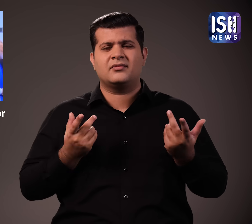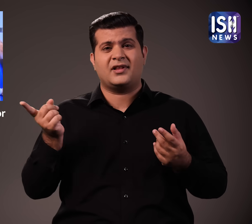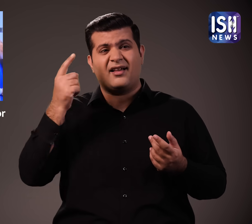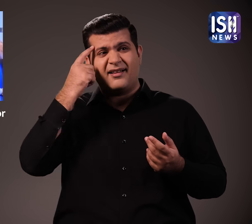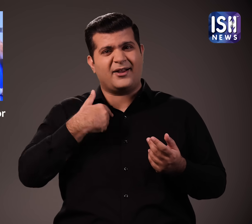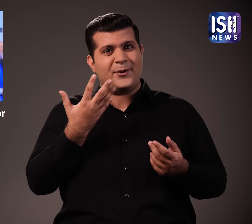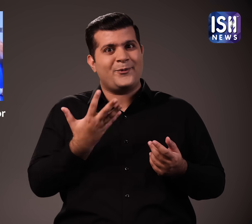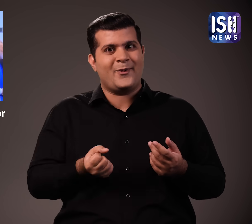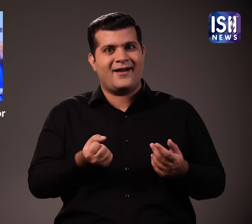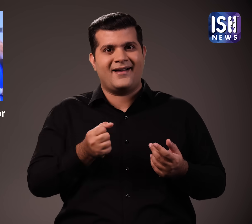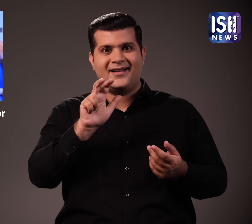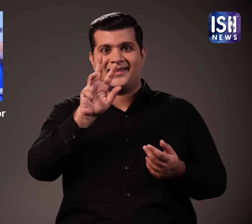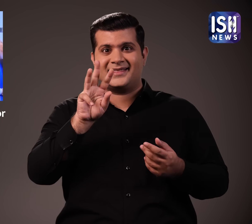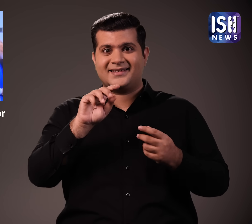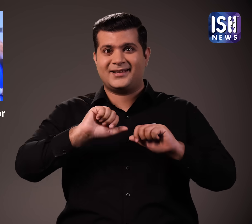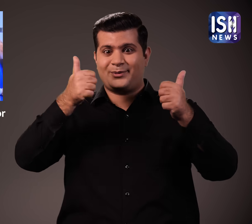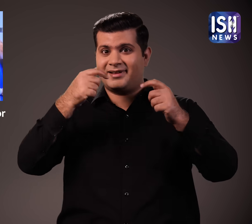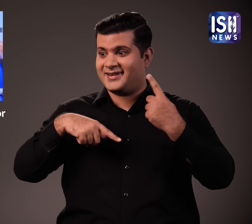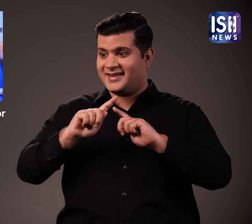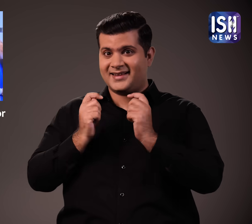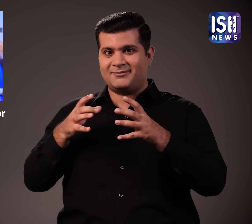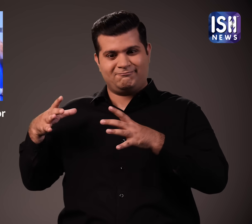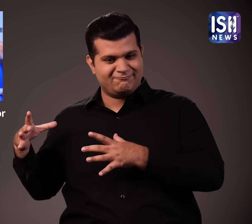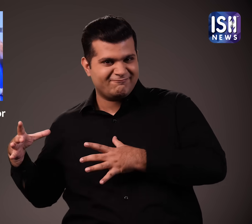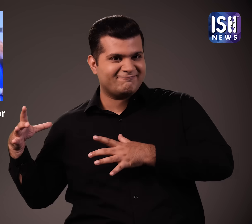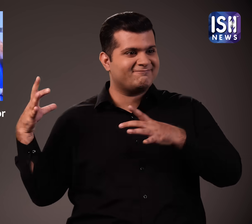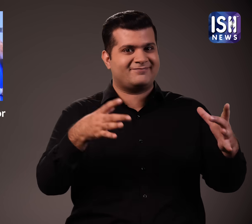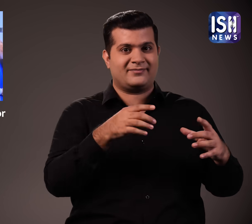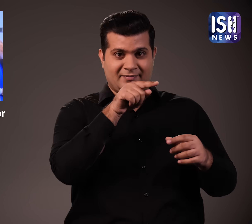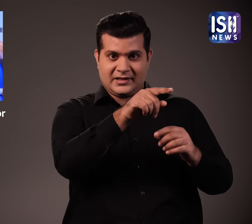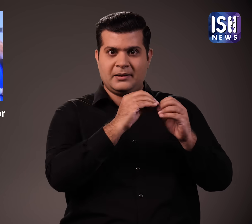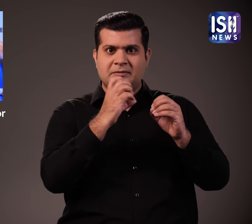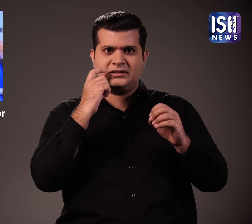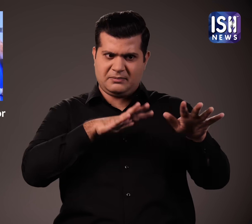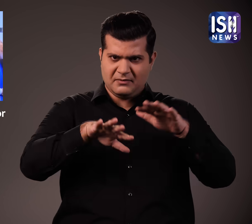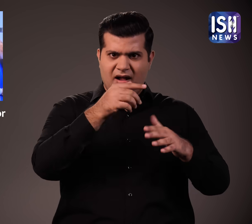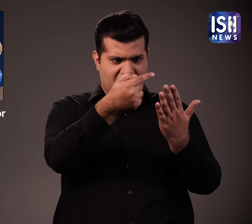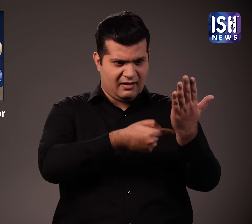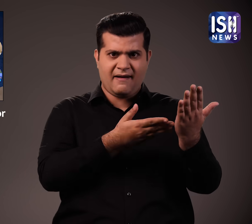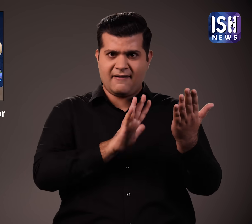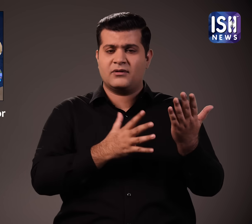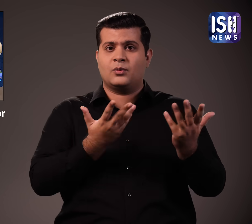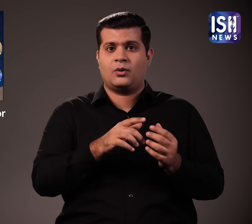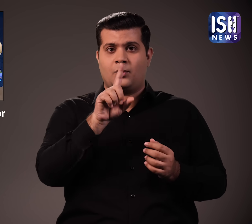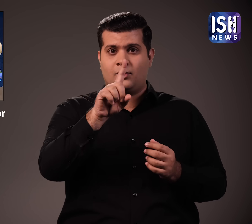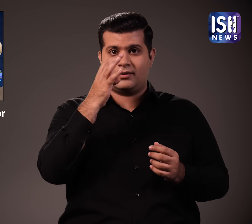मैं चाहता था 83 की पूरी टीम मेरे साथ वहां रहे बी सी सी आई ने 1975 से 1919 तक